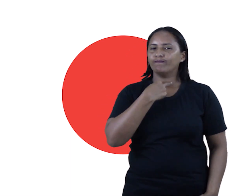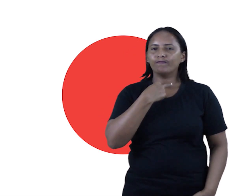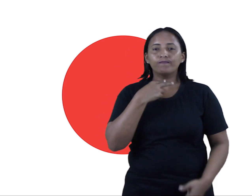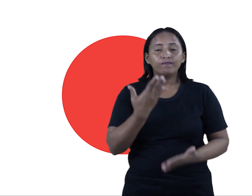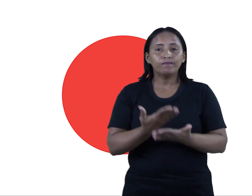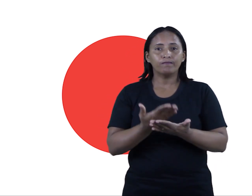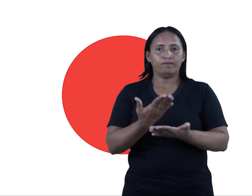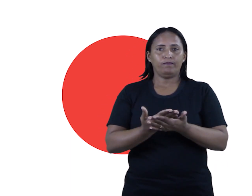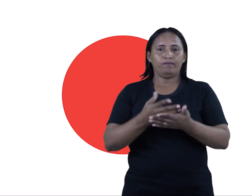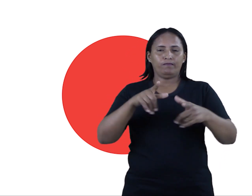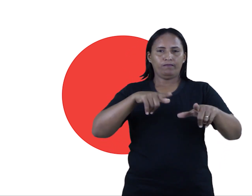estudar e nem trabalhar.